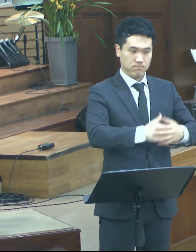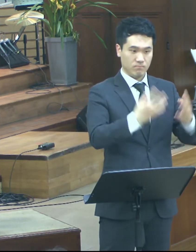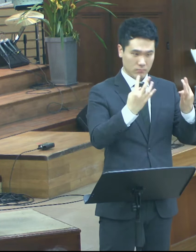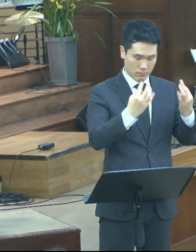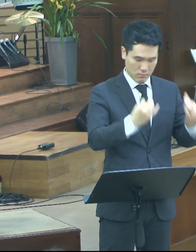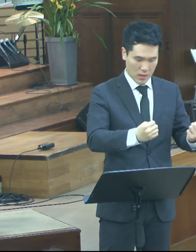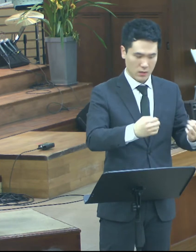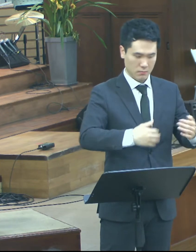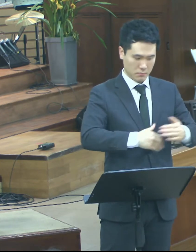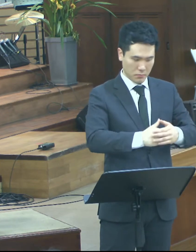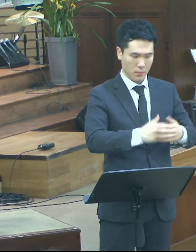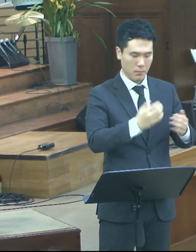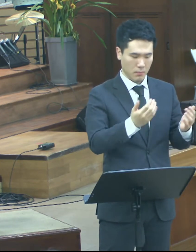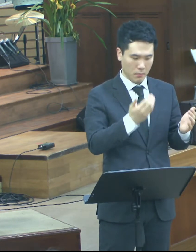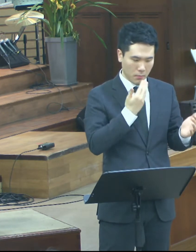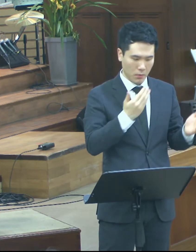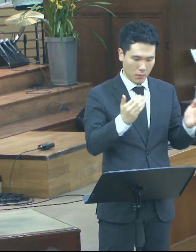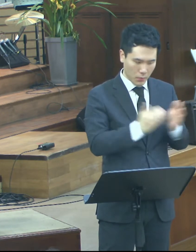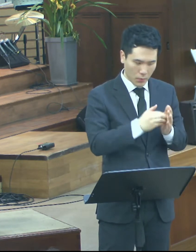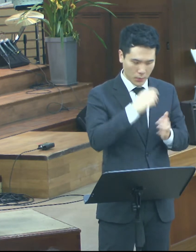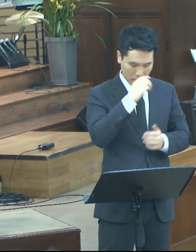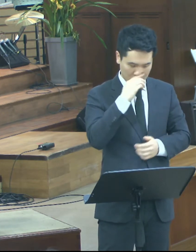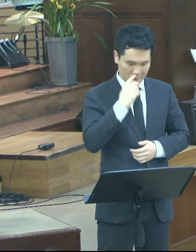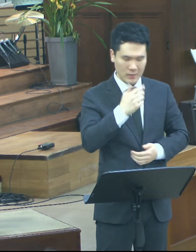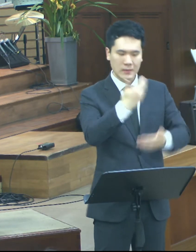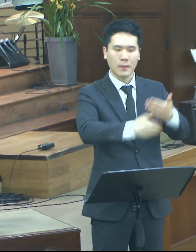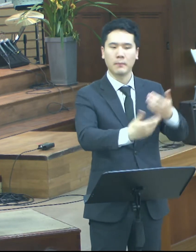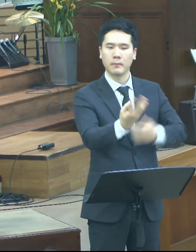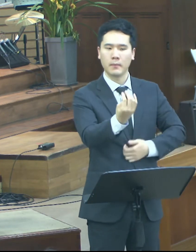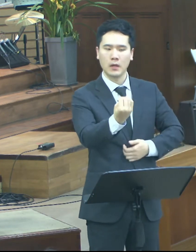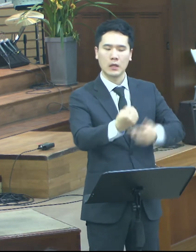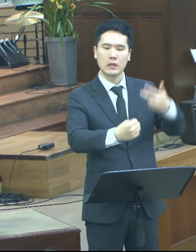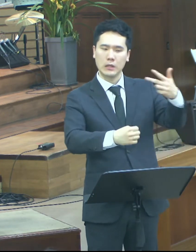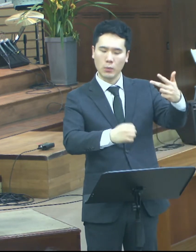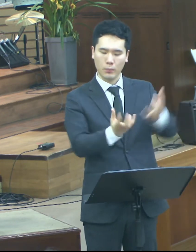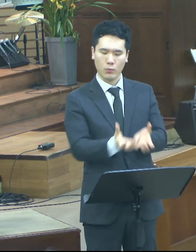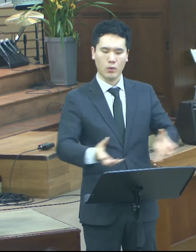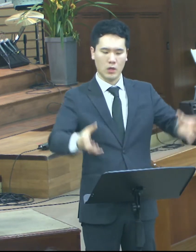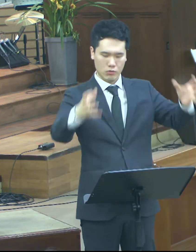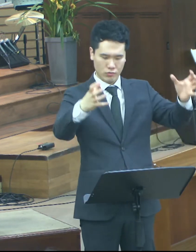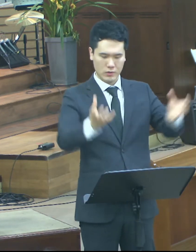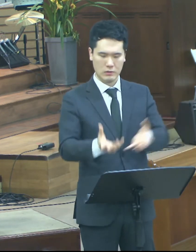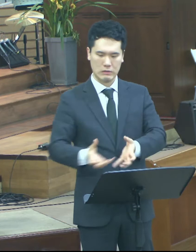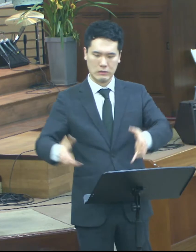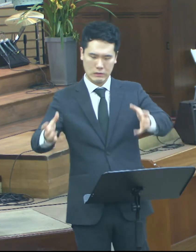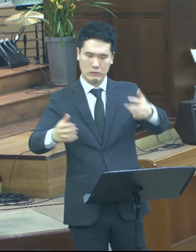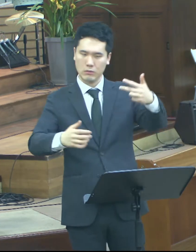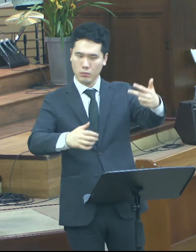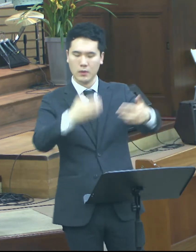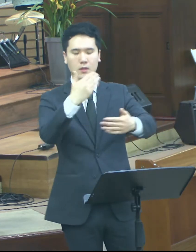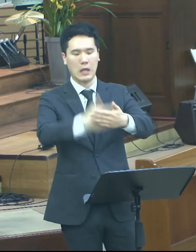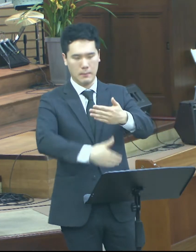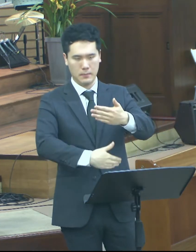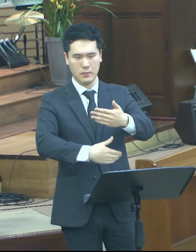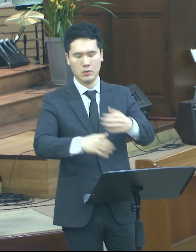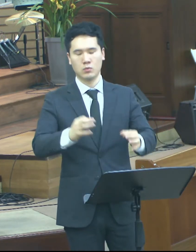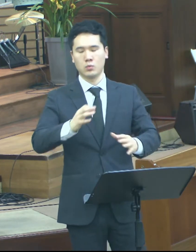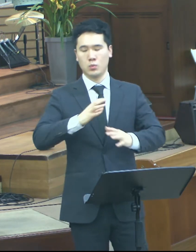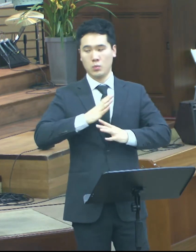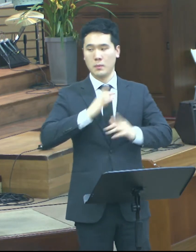7 광주리가 남는 그런 놀라운 현장이 오늘 말씀에 기록이 되어